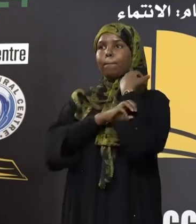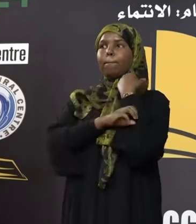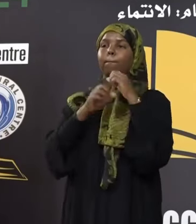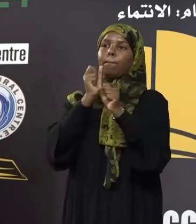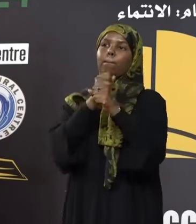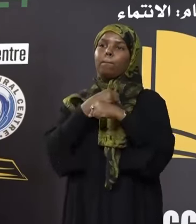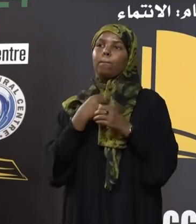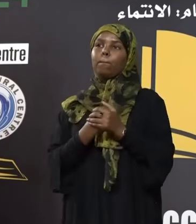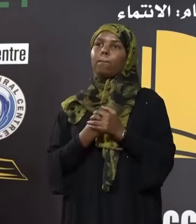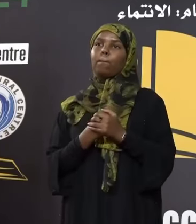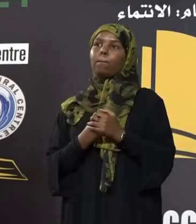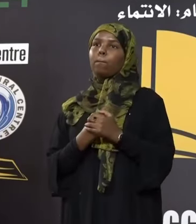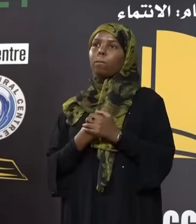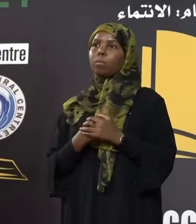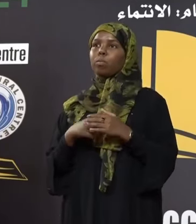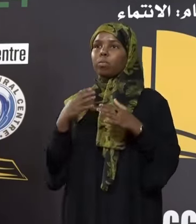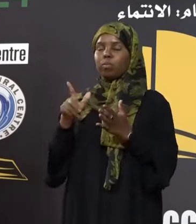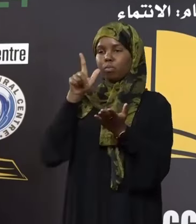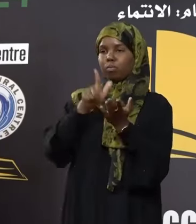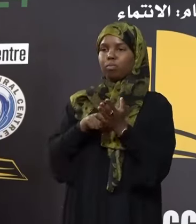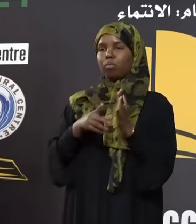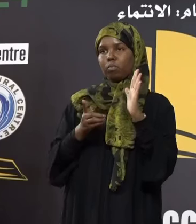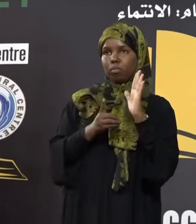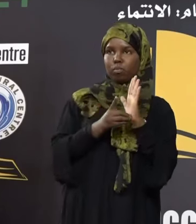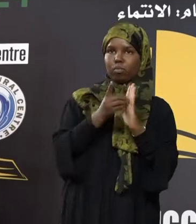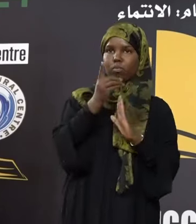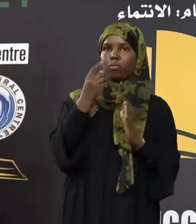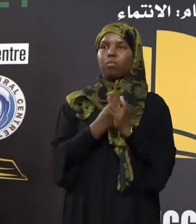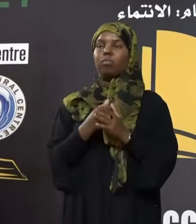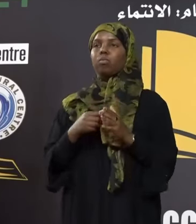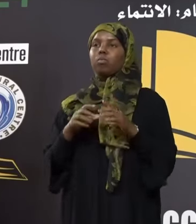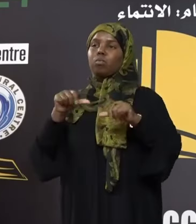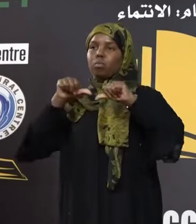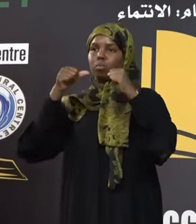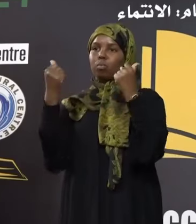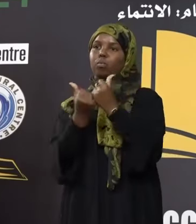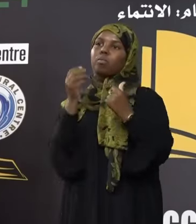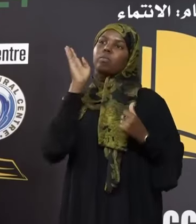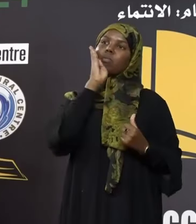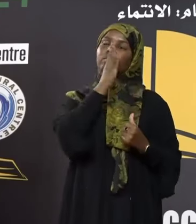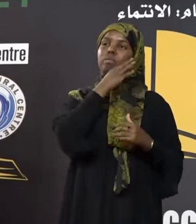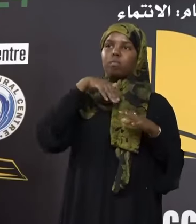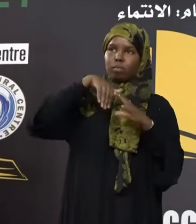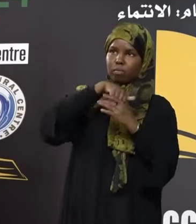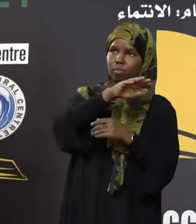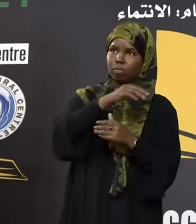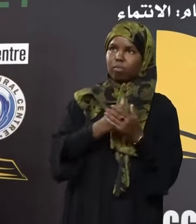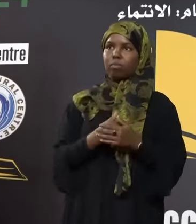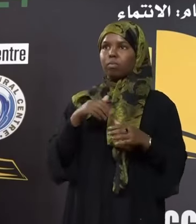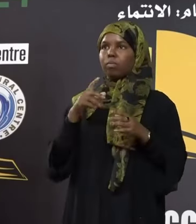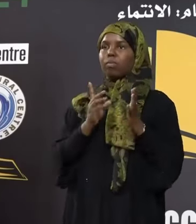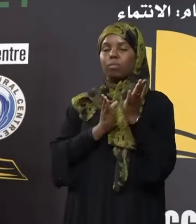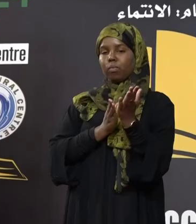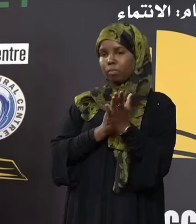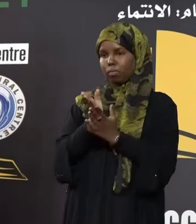soo samaynay aynu dastuurka u soo gudubnay aynu xisbiyada siyaasiga ugu soo gudubnay inaynu